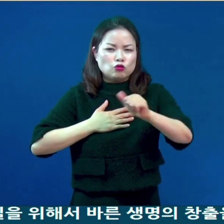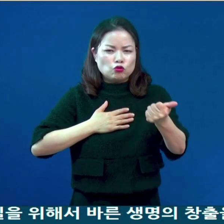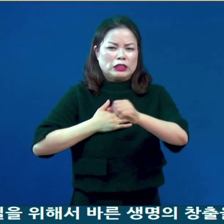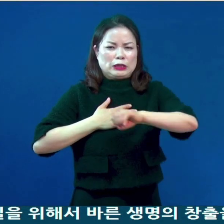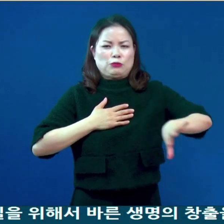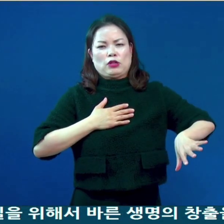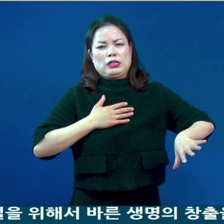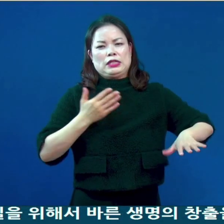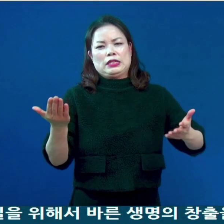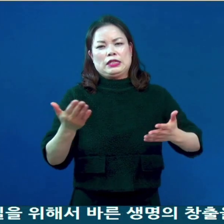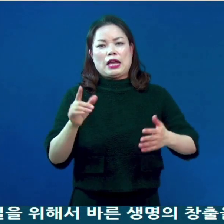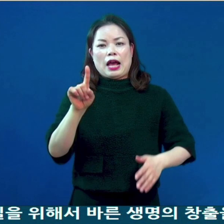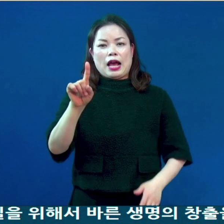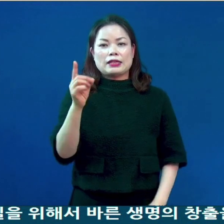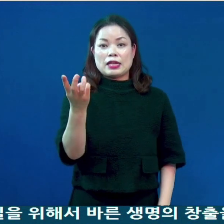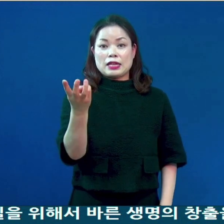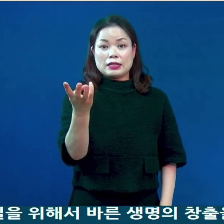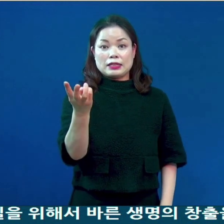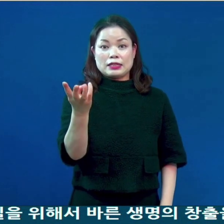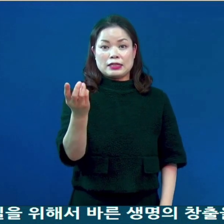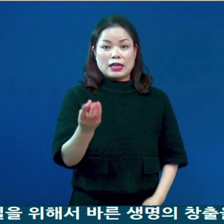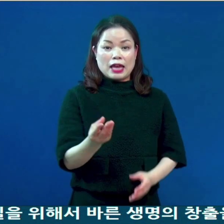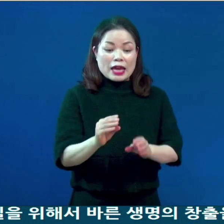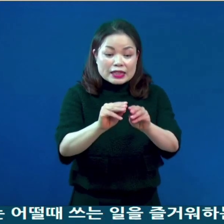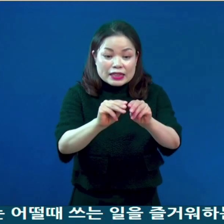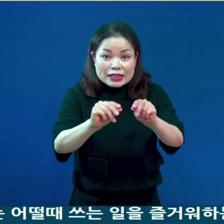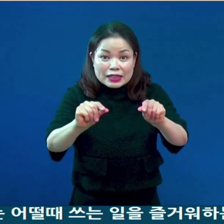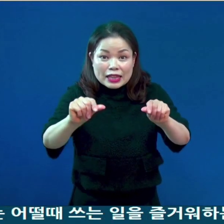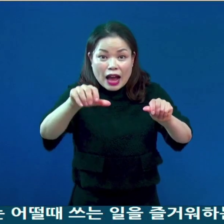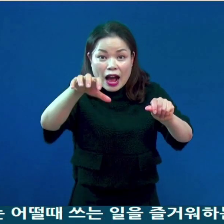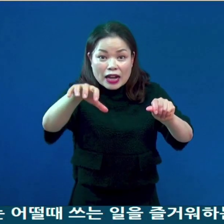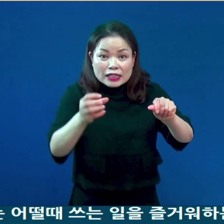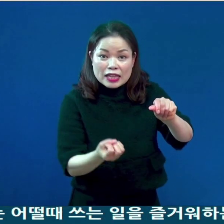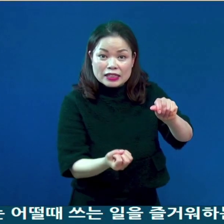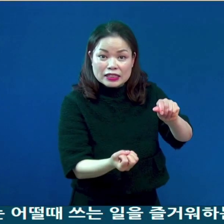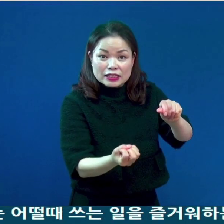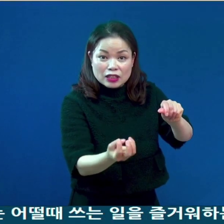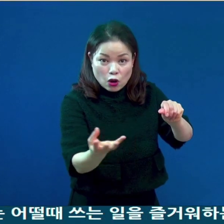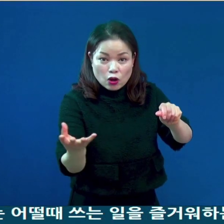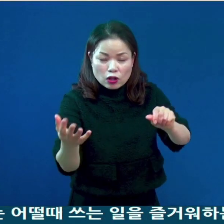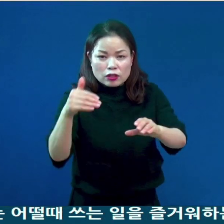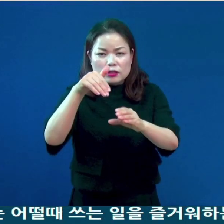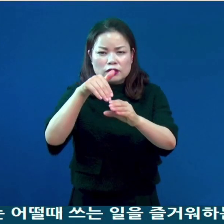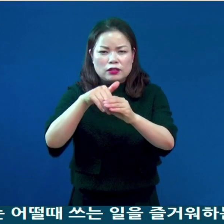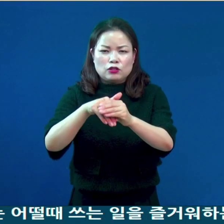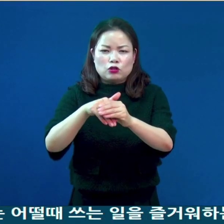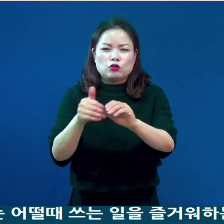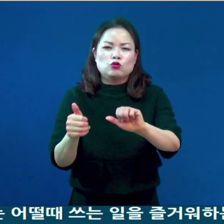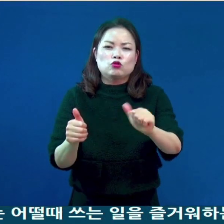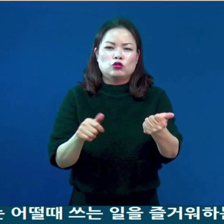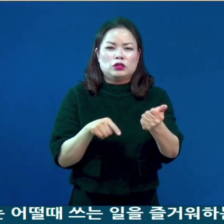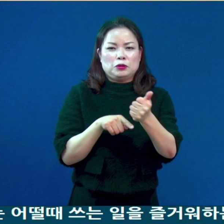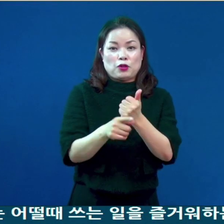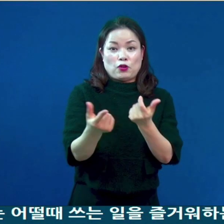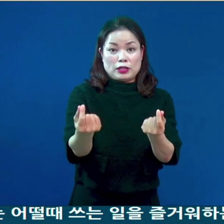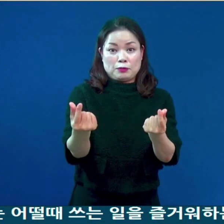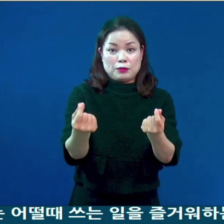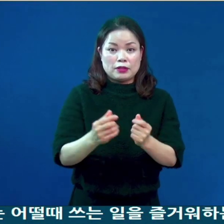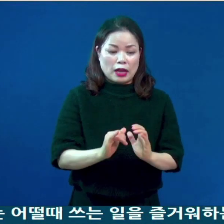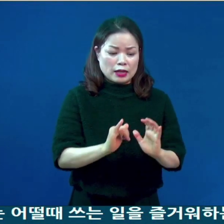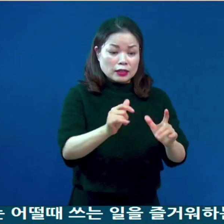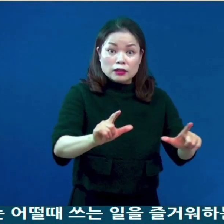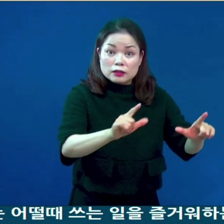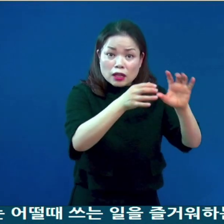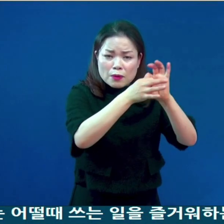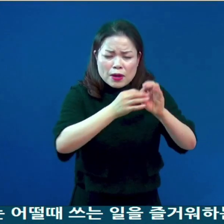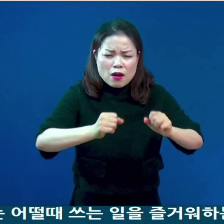과정이 한 알의 밀알이 땅에 떨어져 죽는 것을 의미하는 것이죠. 세상 속에